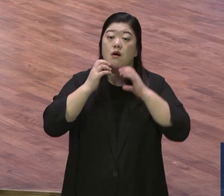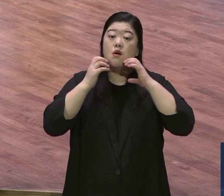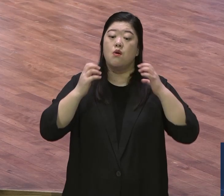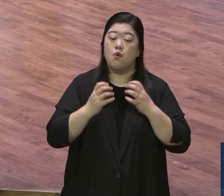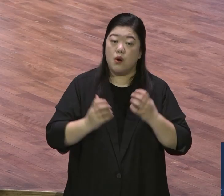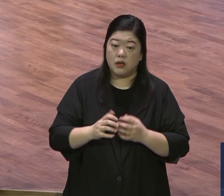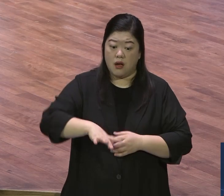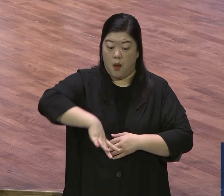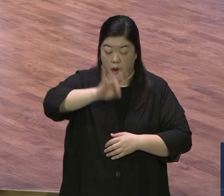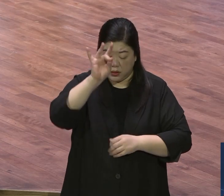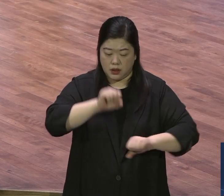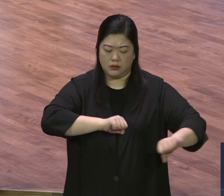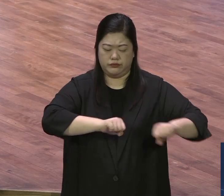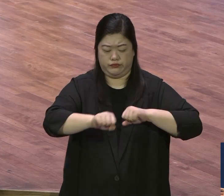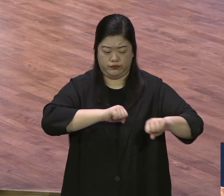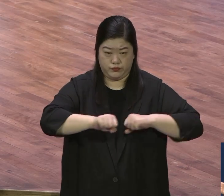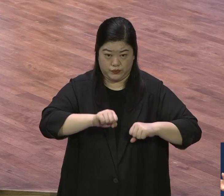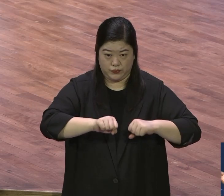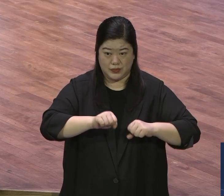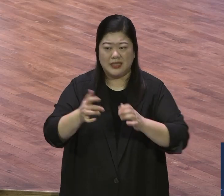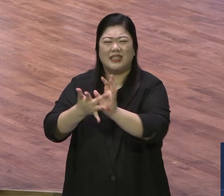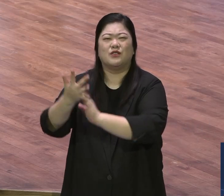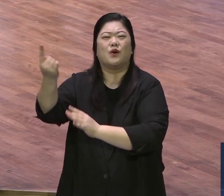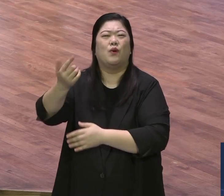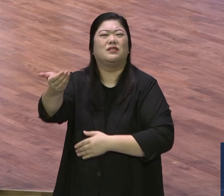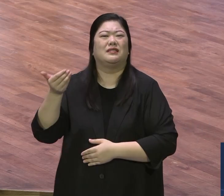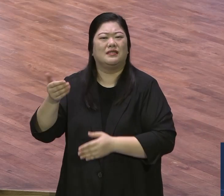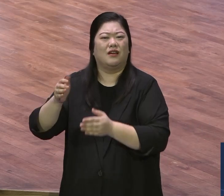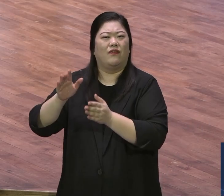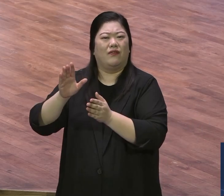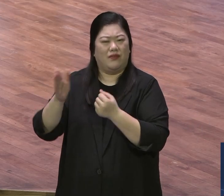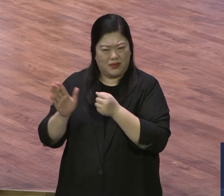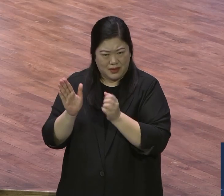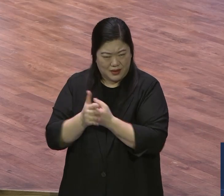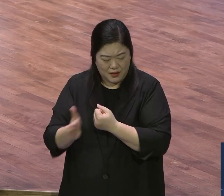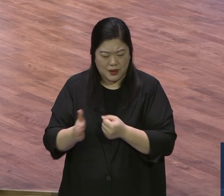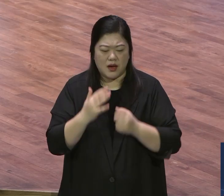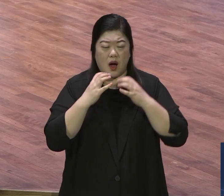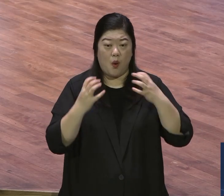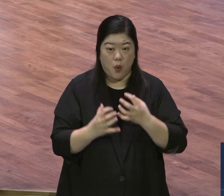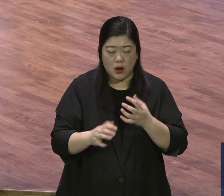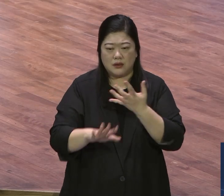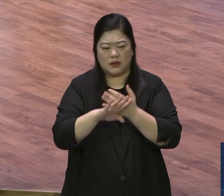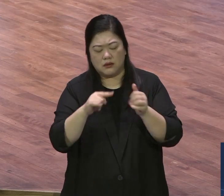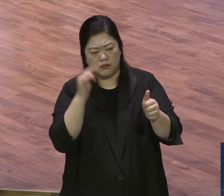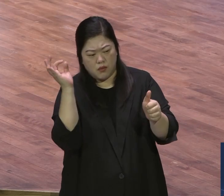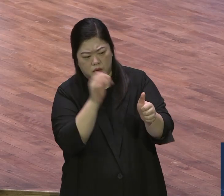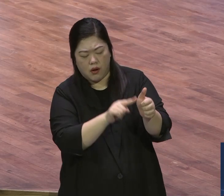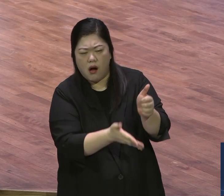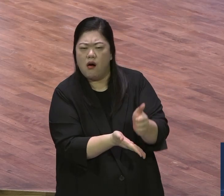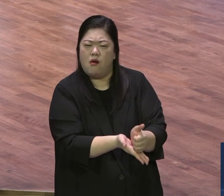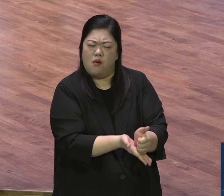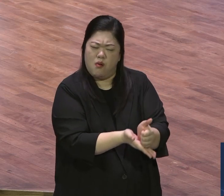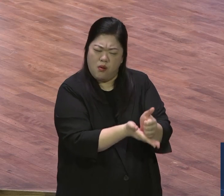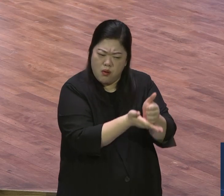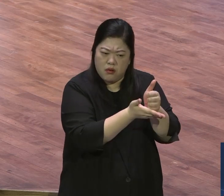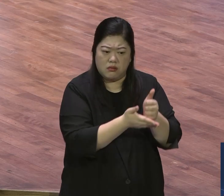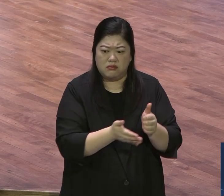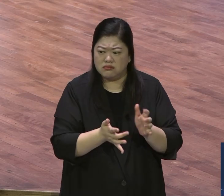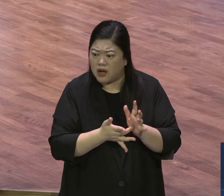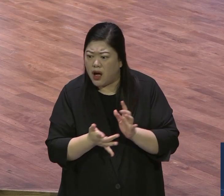이 세례요한을 이스라엘 전 국민들이 다 존경하고 알만큼 유명했어요. 예수님은 잘